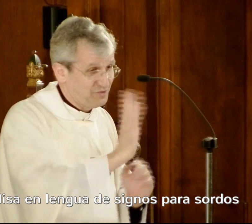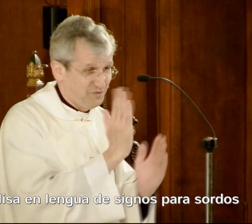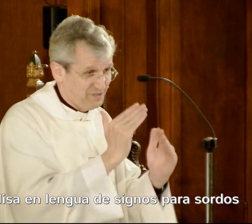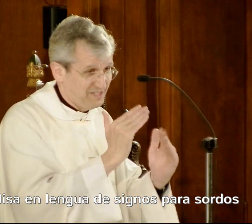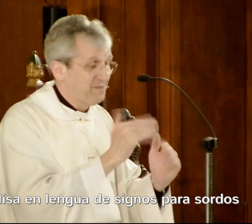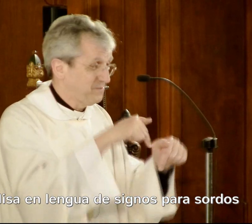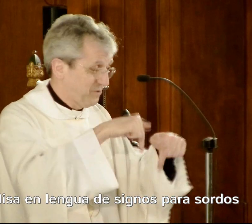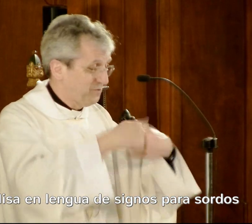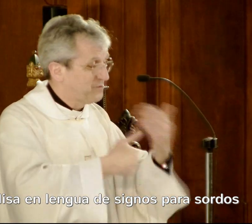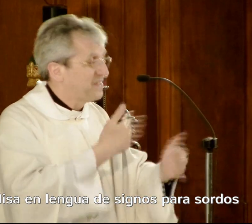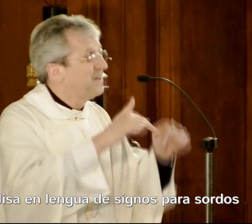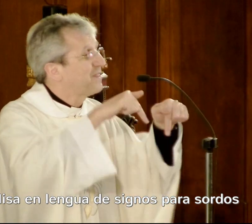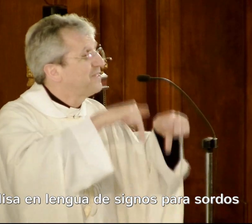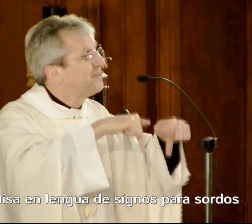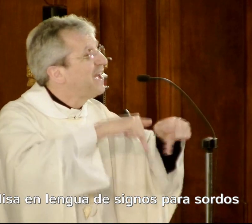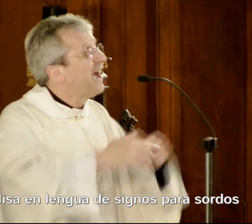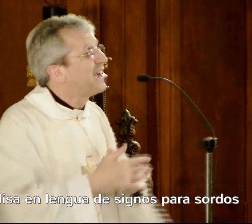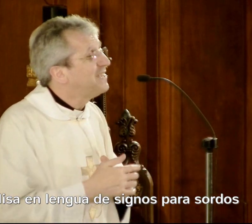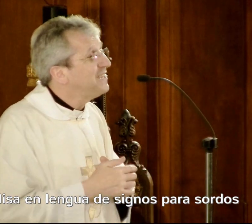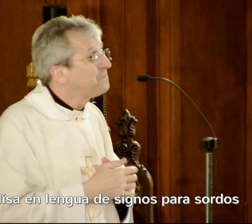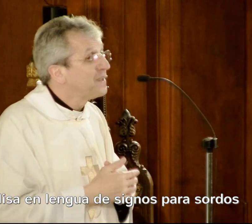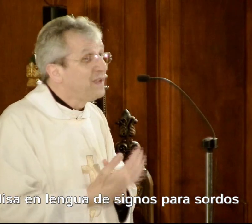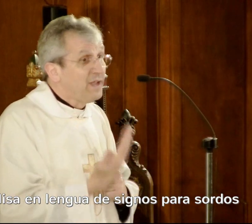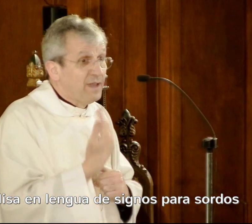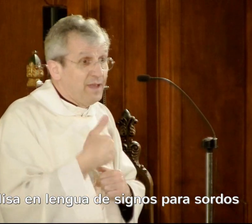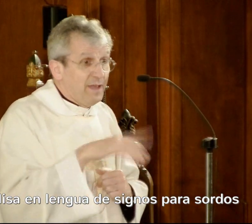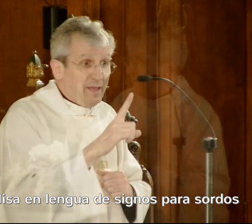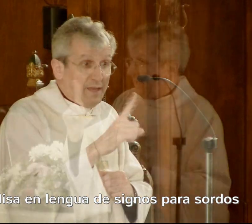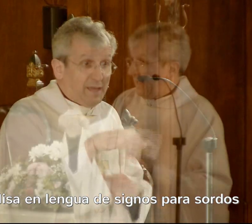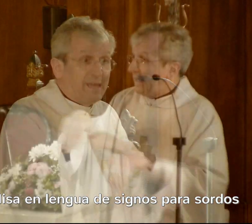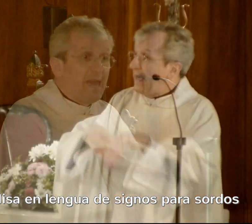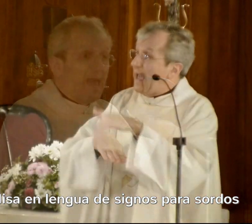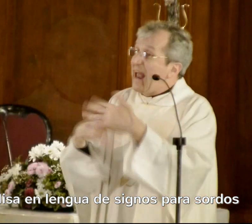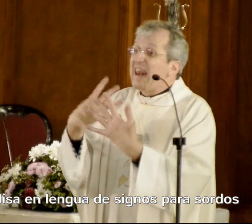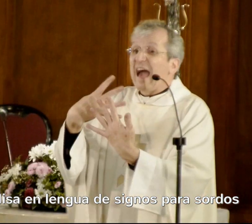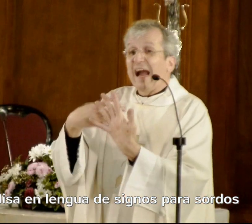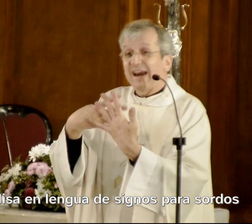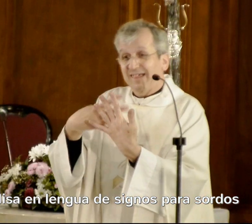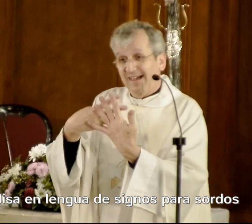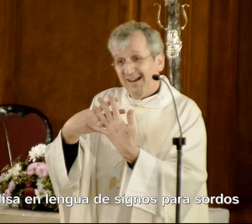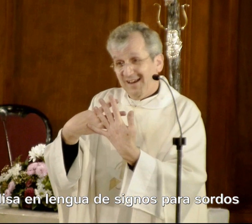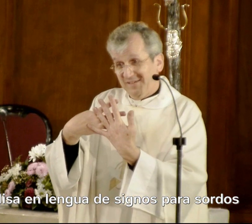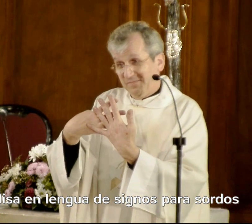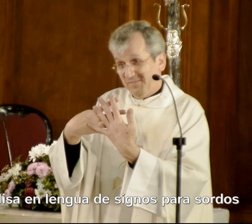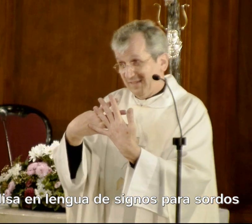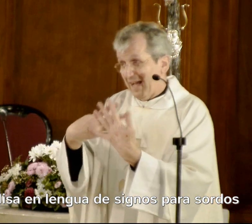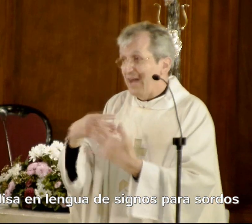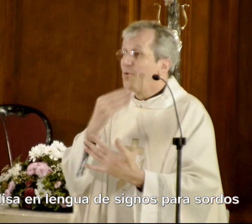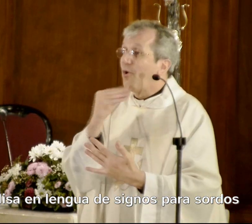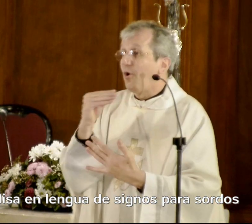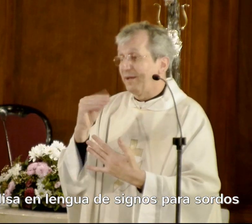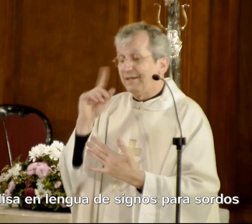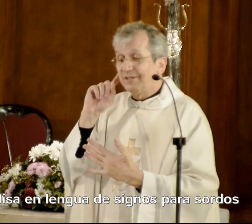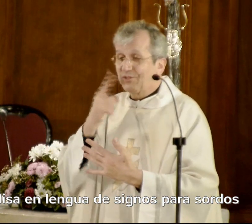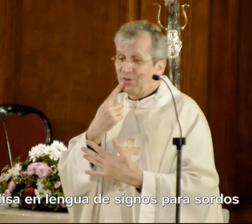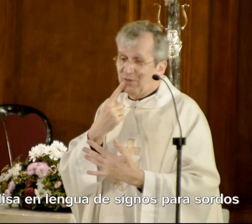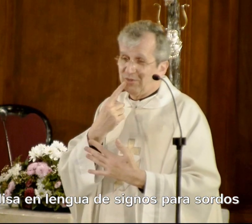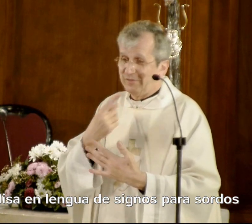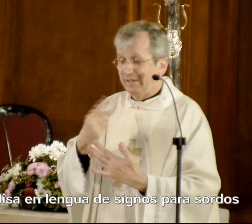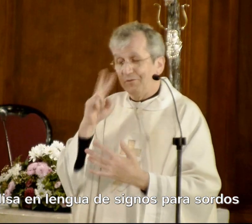no estabais porque tuvimos la celebración aquí, que en la cárcel hay un joven sordo, no